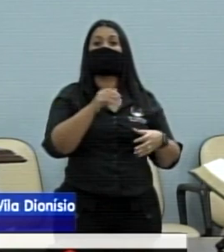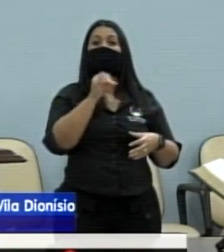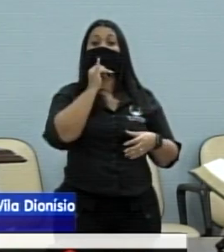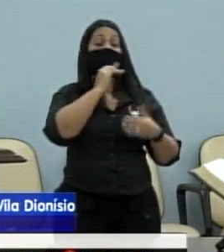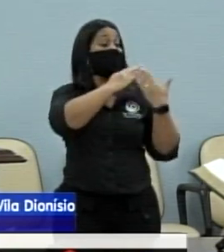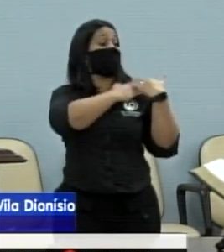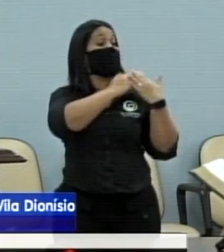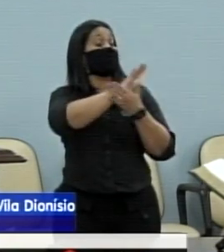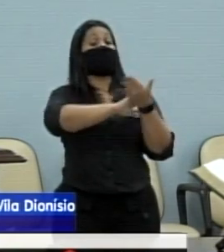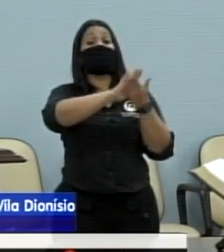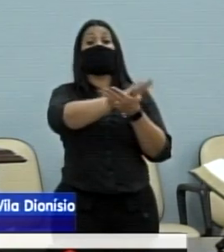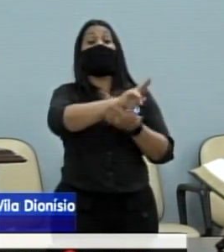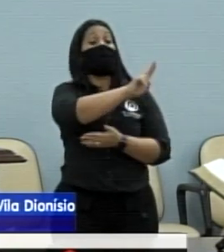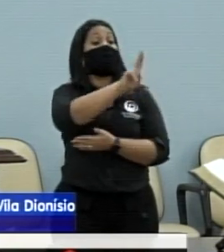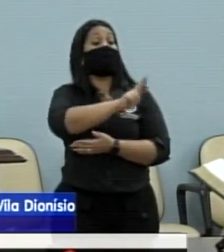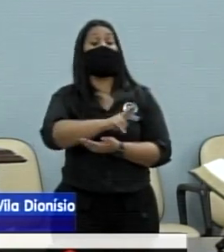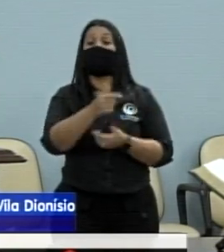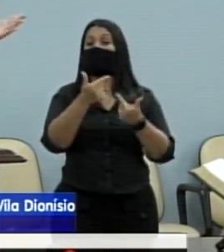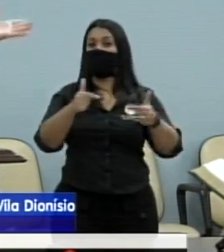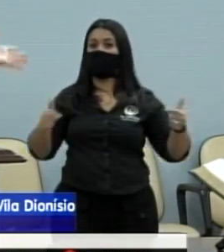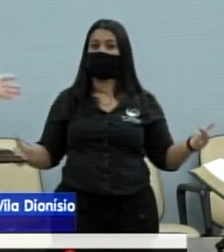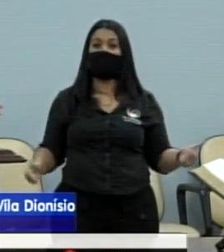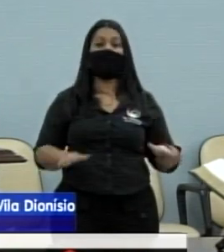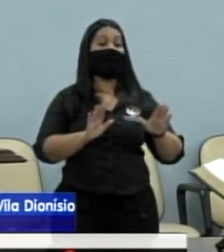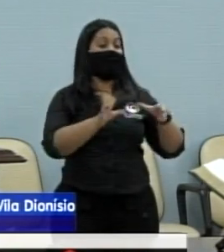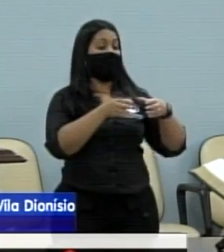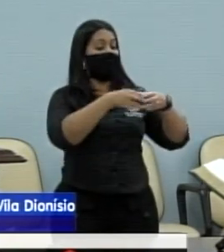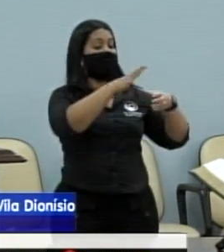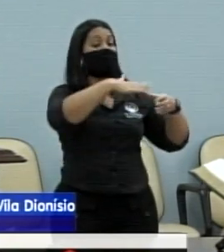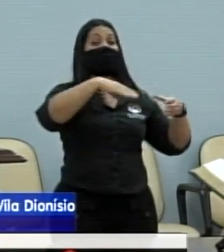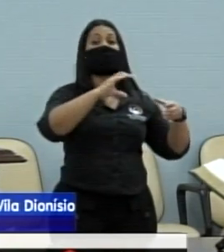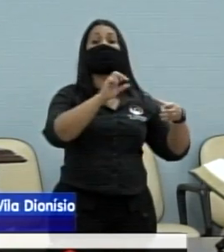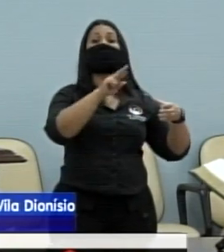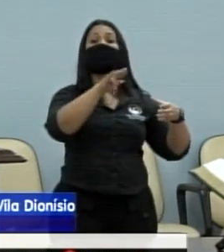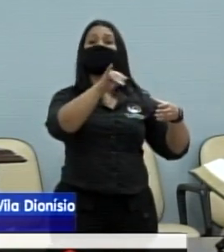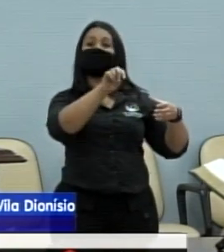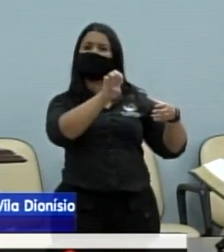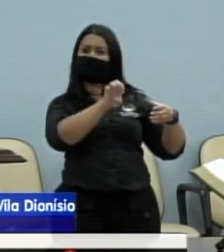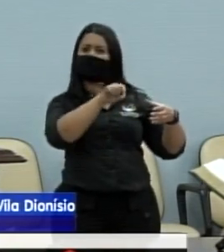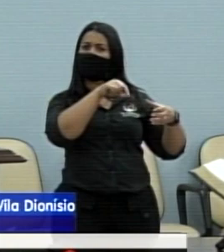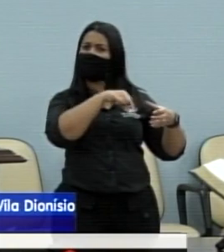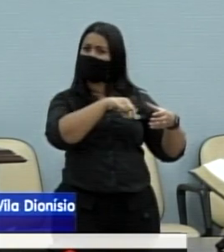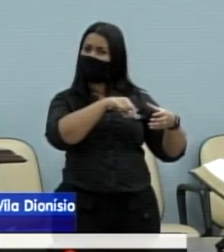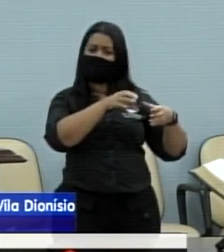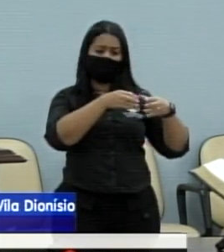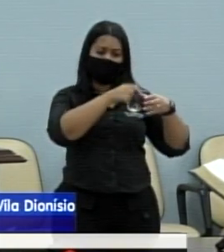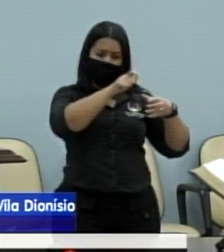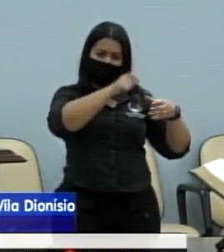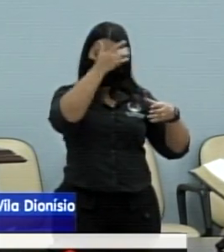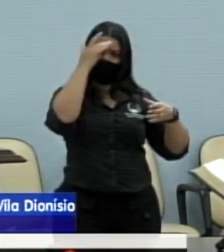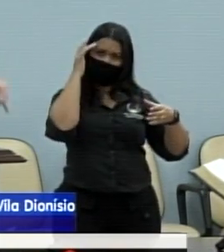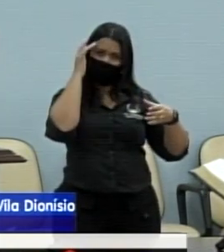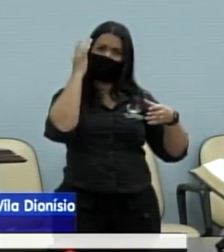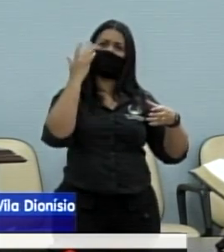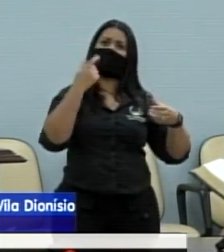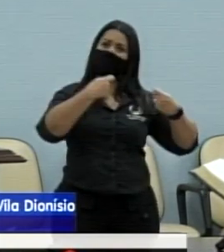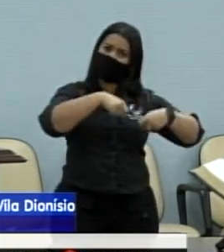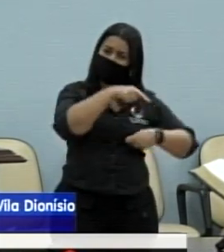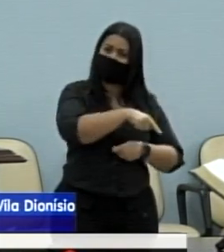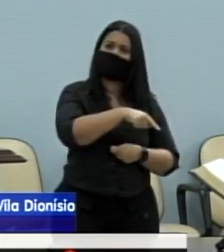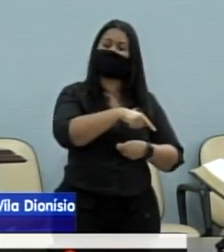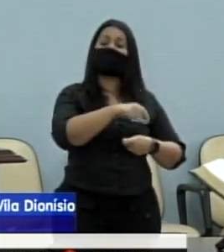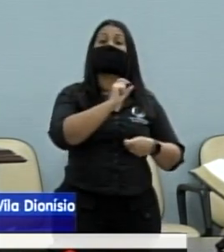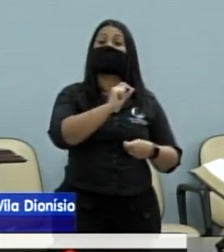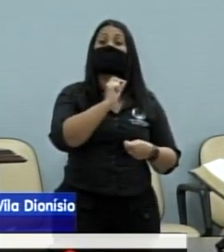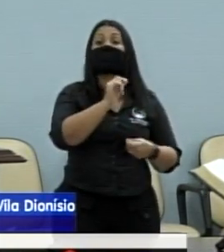responsável. Não se fala mais nome. Ah, é o comitê de crise. Comitê não. O comitê tem pessoas que têm que ser citadas e quem